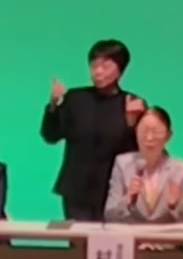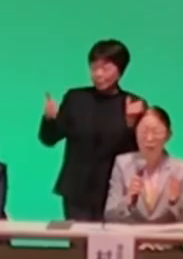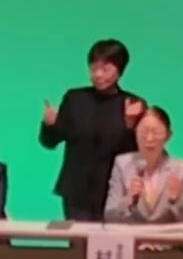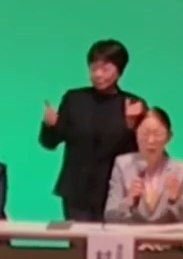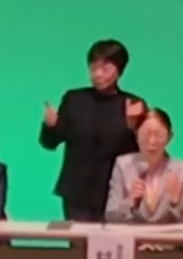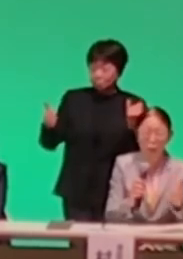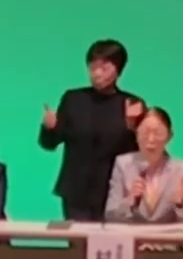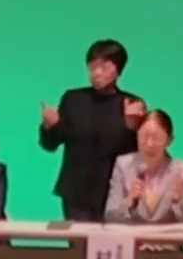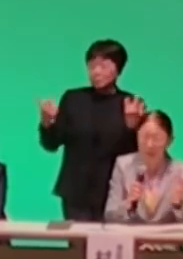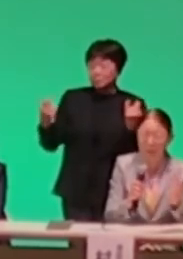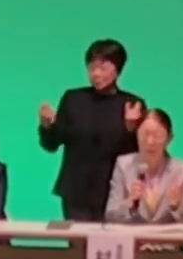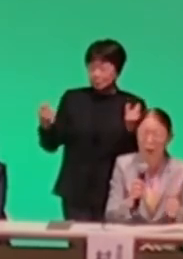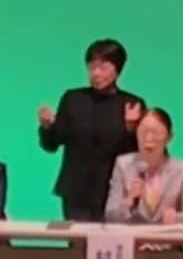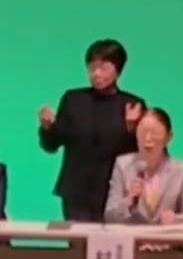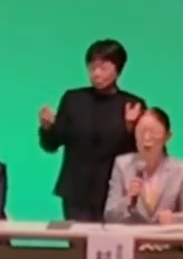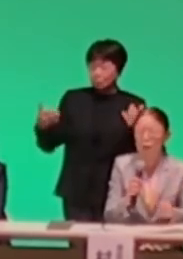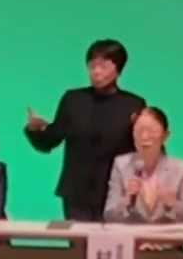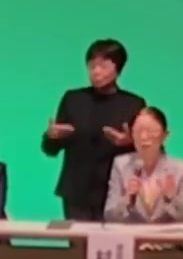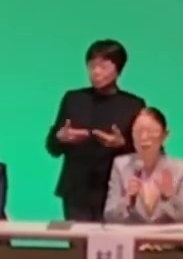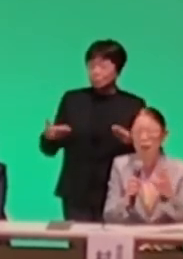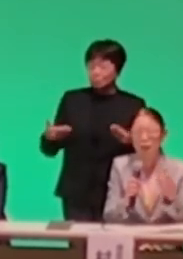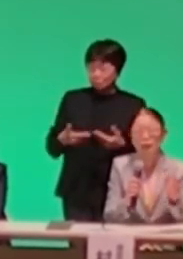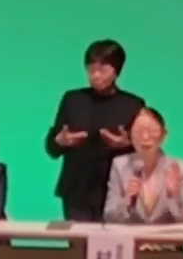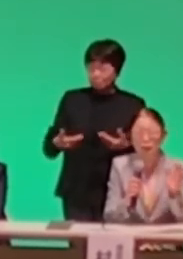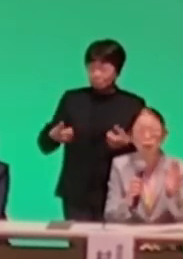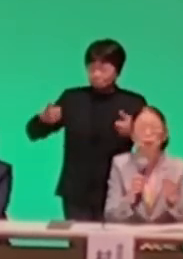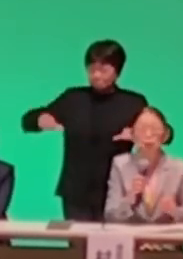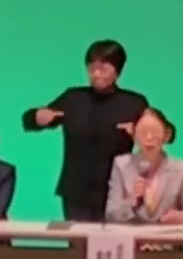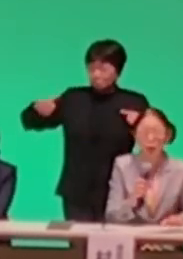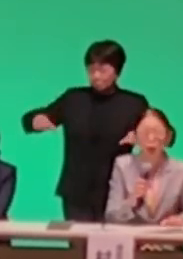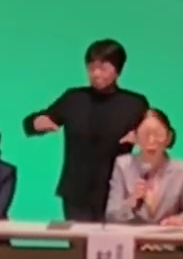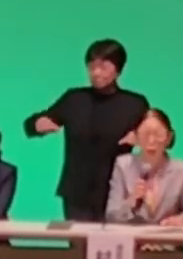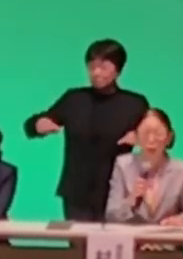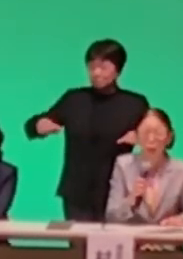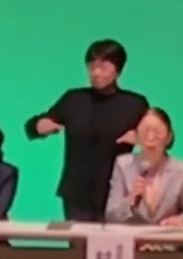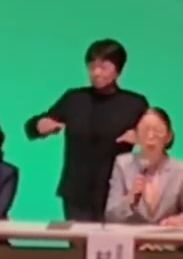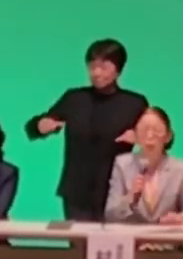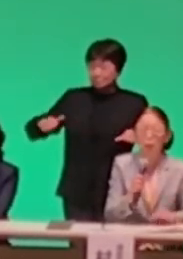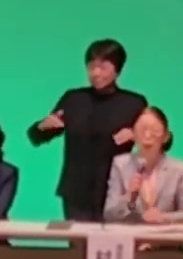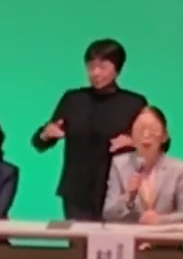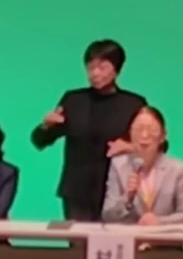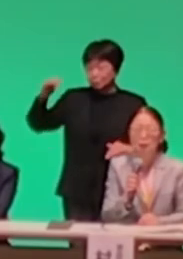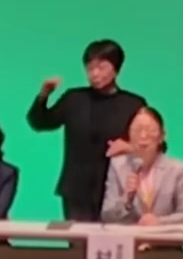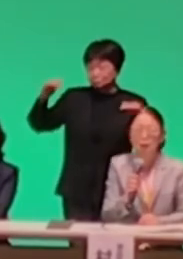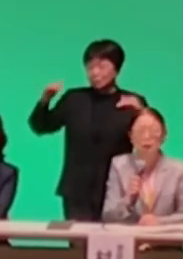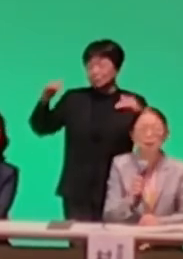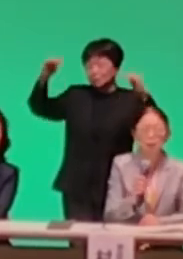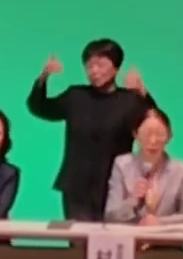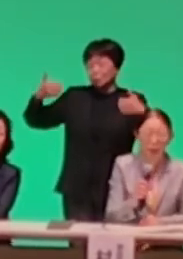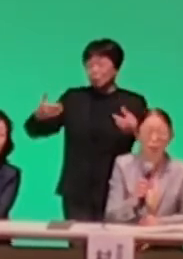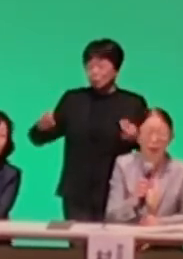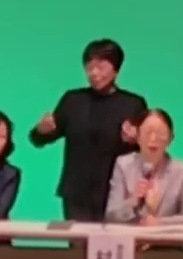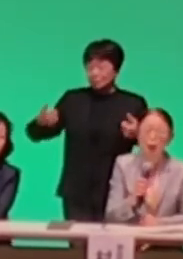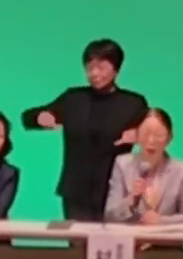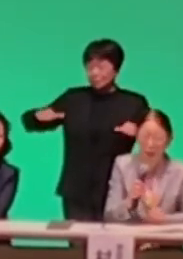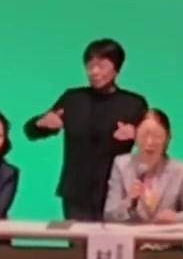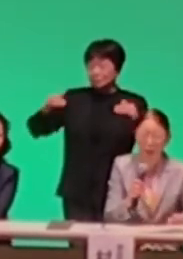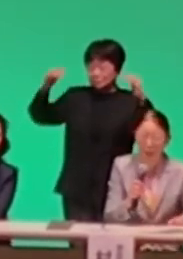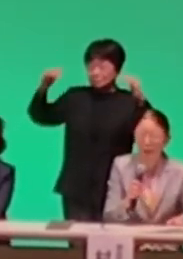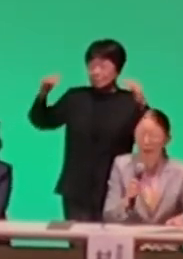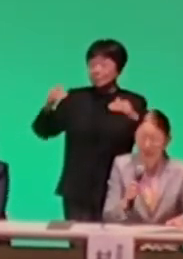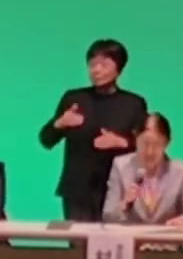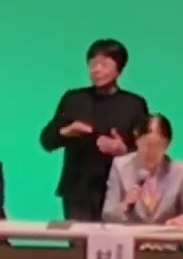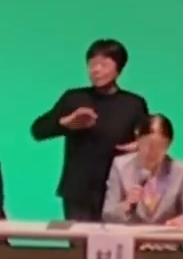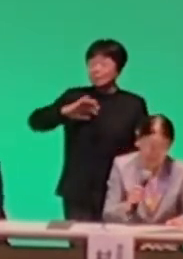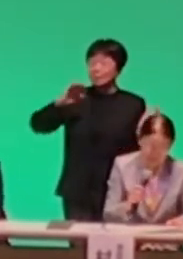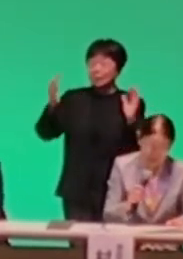もきちんと同じようにあの働いて昇進もしていくっていうことができるようになればかなり変わ